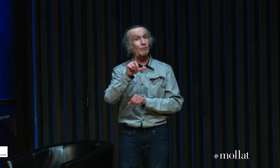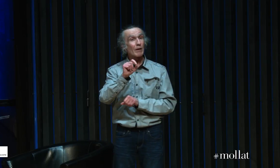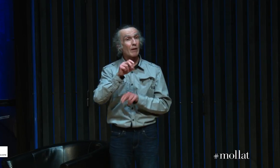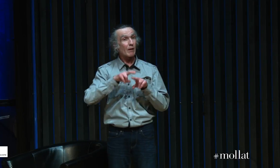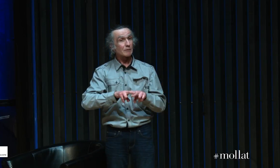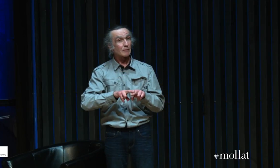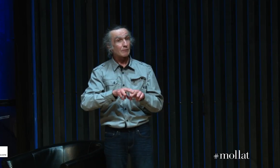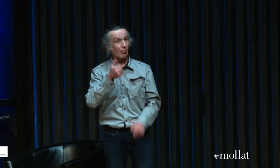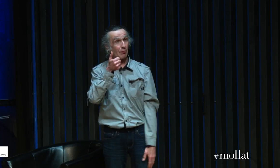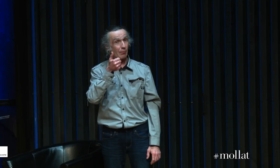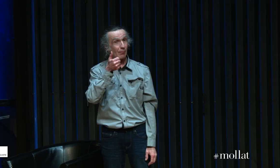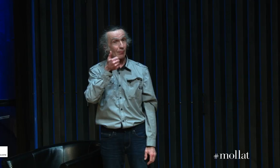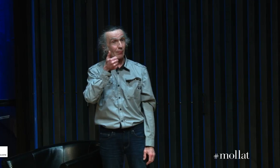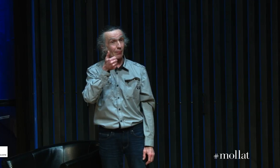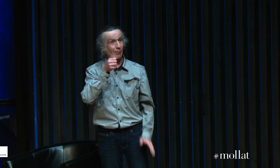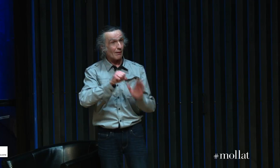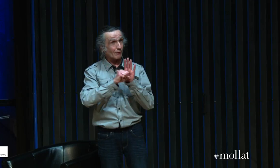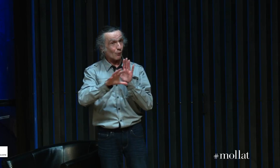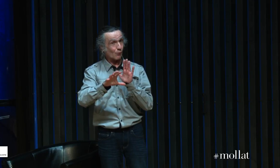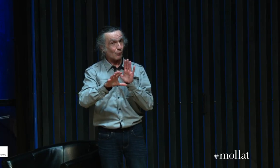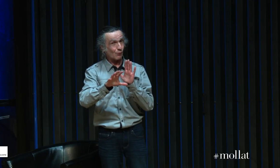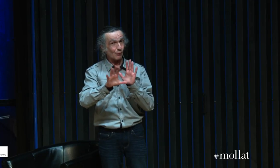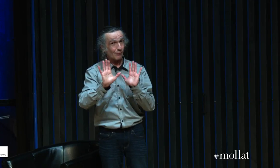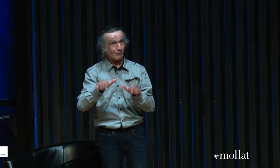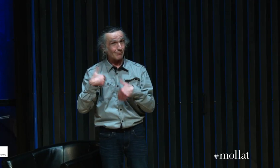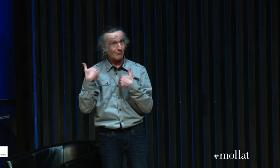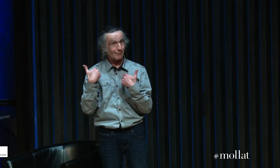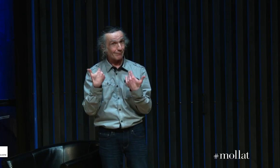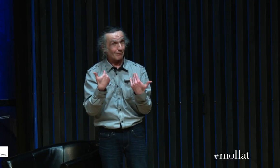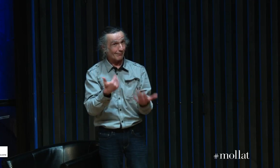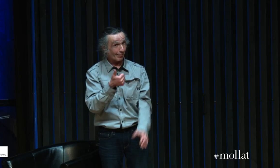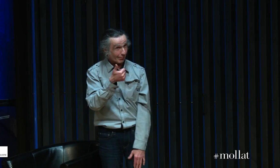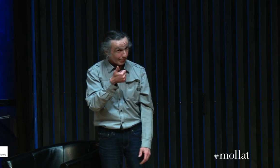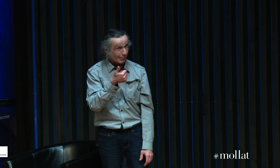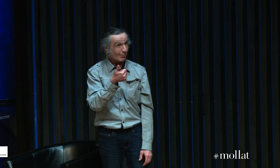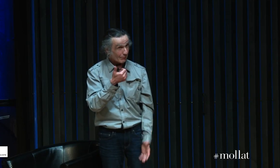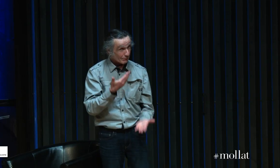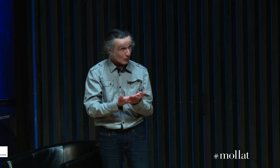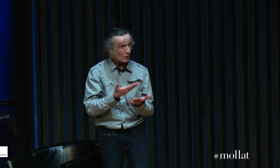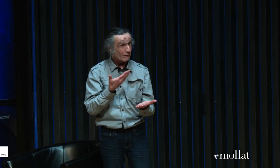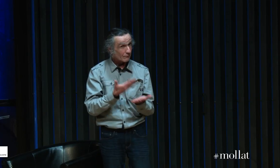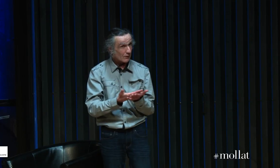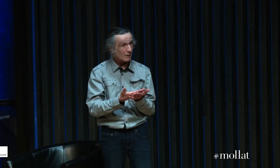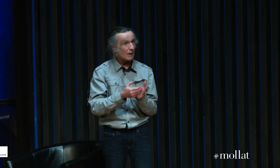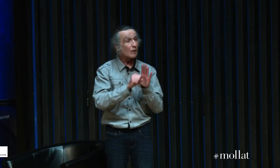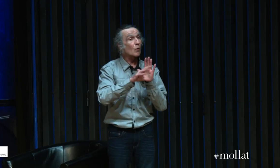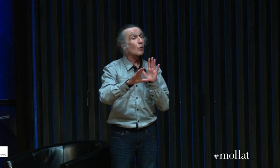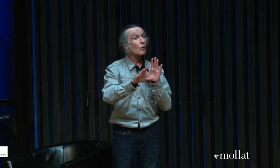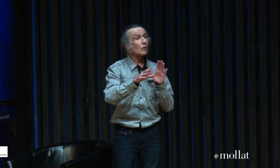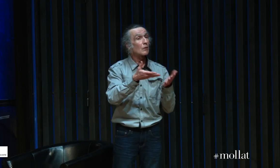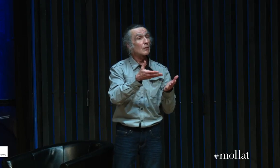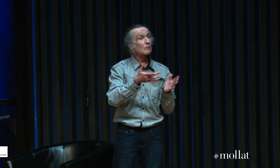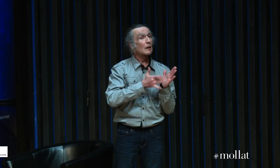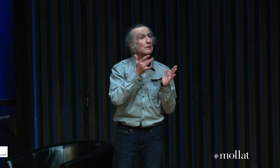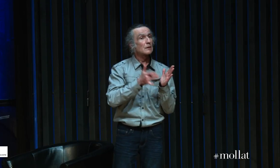cette interdiction de langue des signes, et puis il y a eu de nombreux auteurs sourds qui ont arrêté, et il n'y en avait plus qu'un.